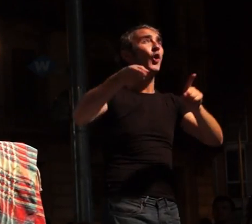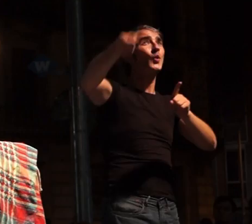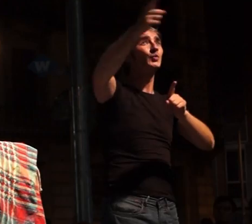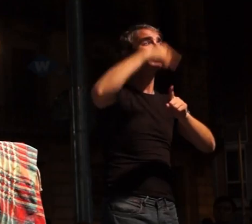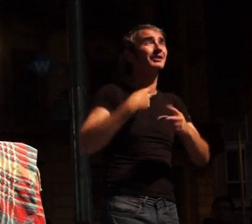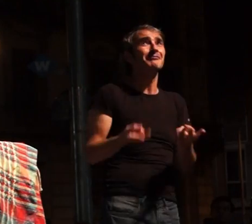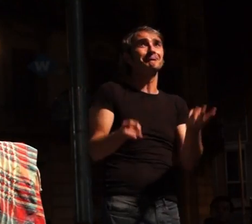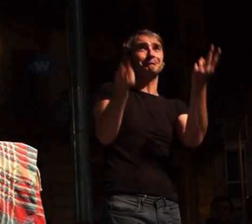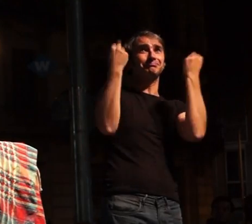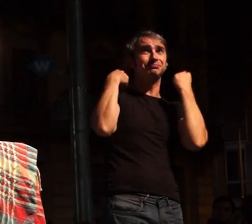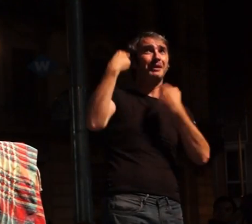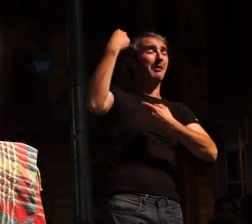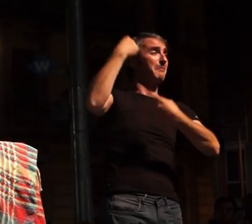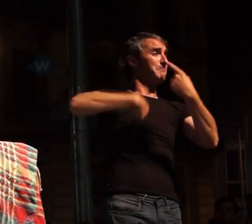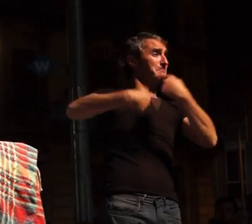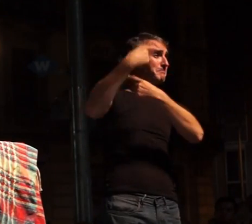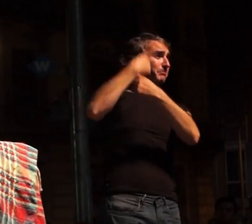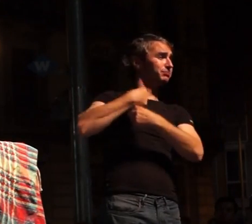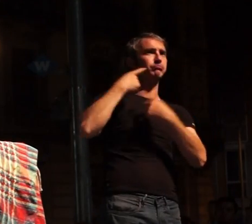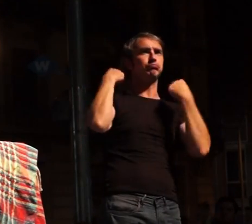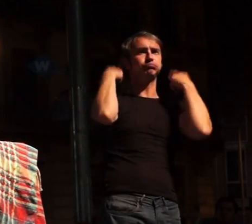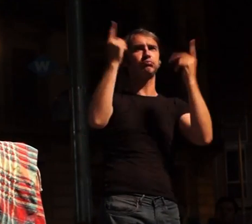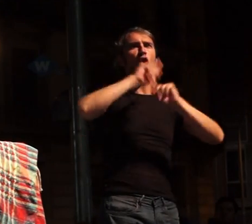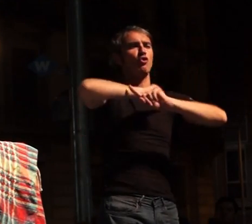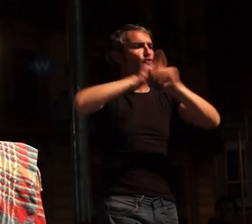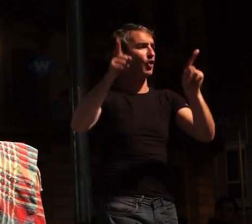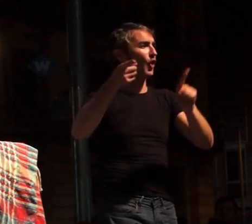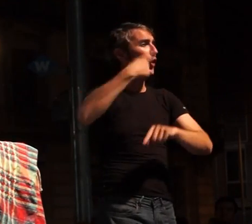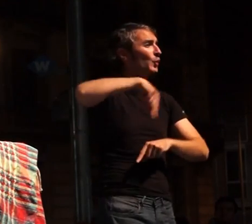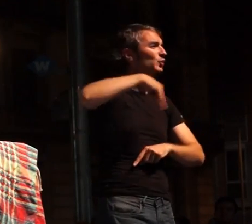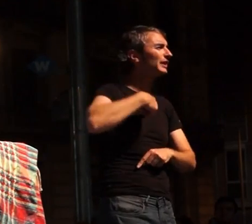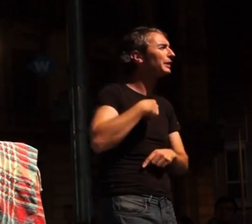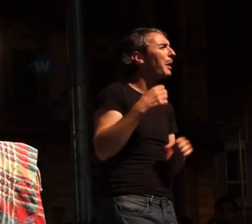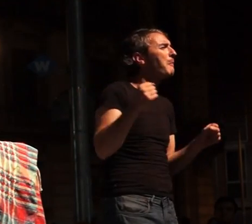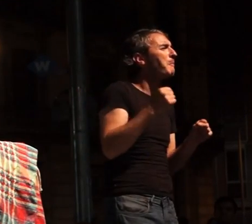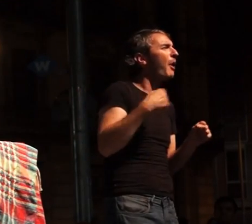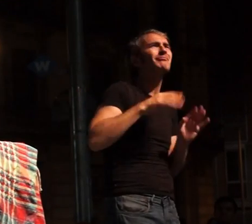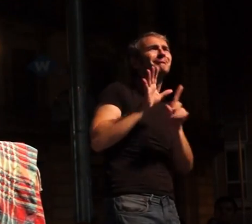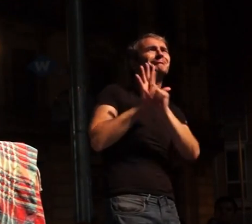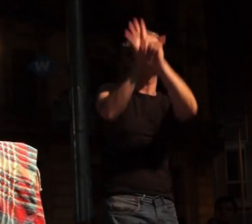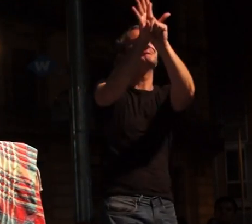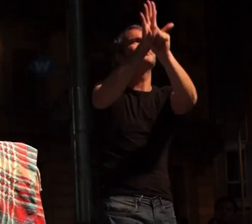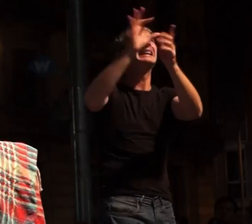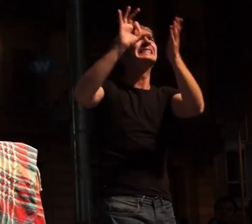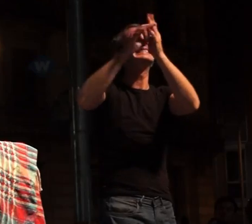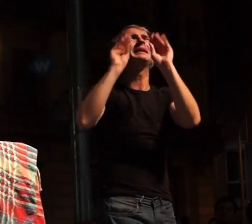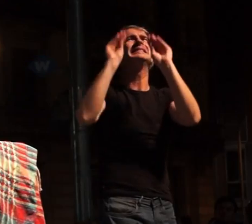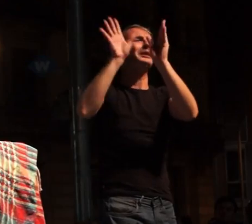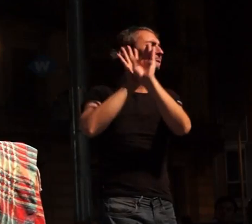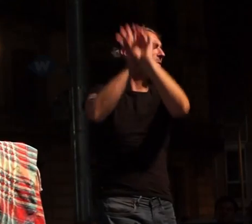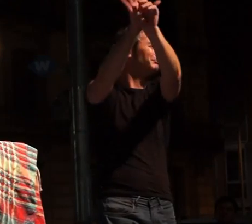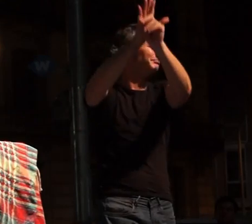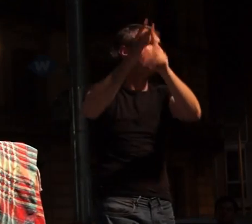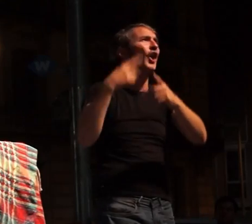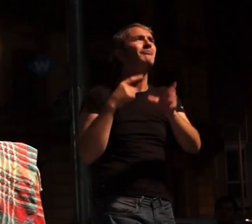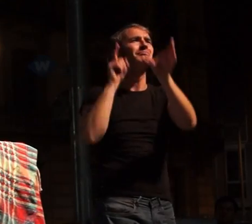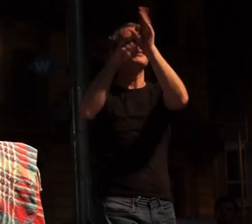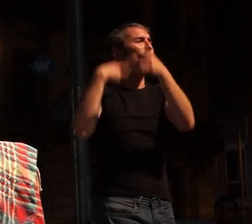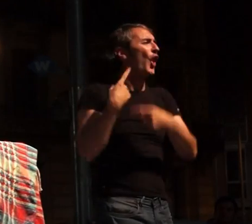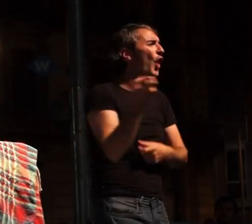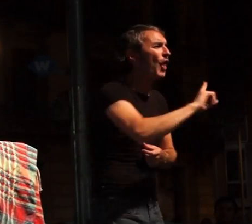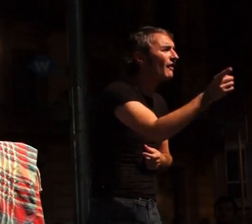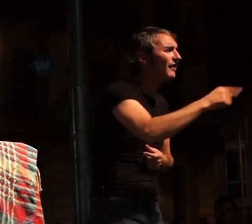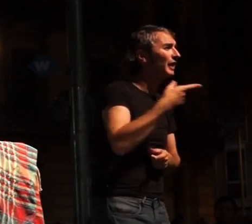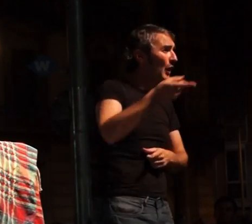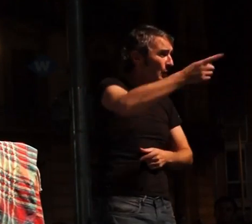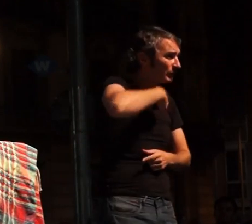sotmetrem als seus dictats, que no tenim por de viure al marge del sistema, perquè el que ens fa veritable terror